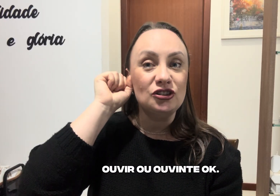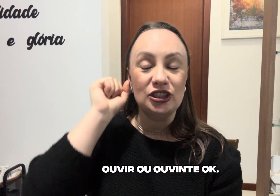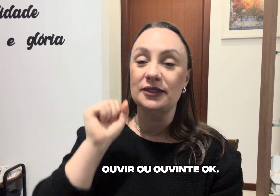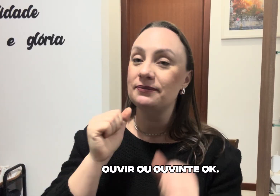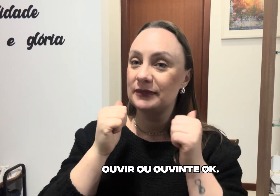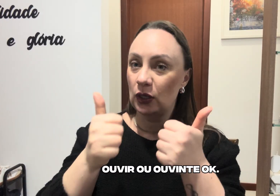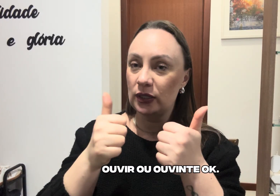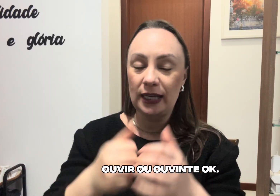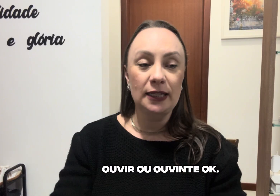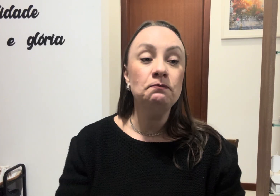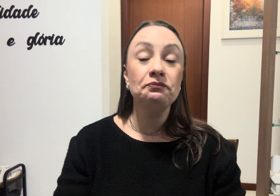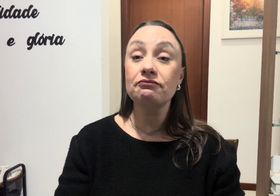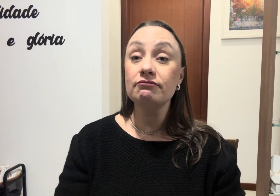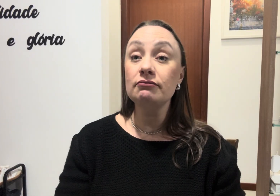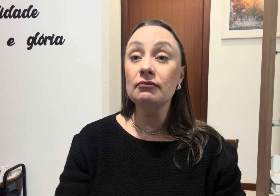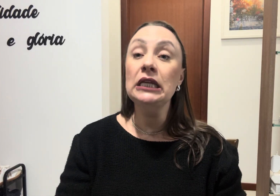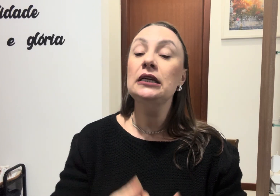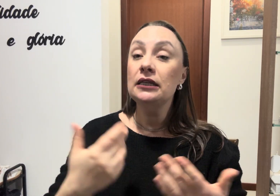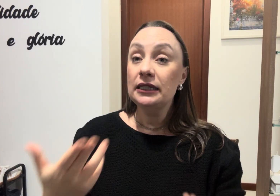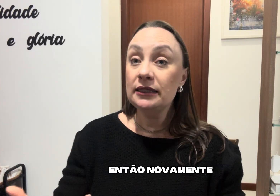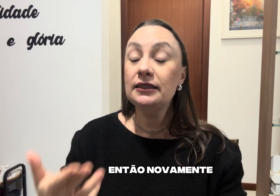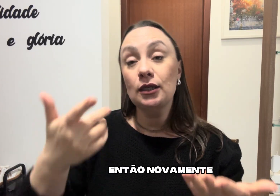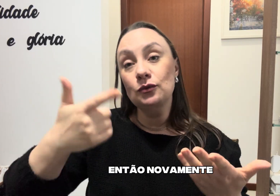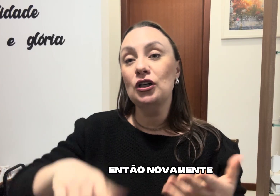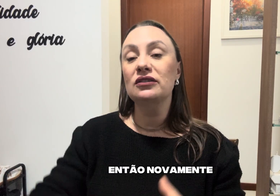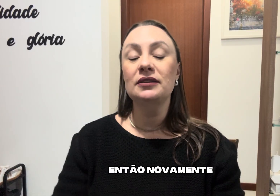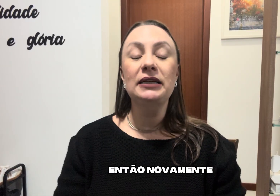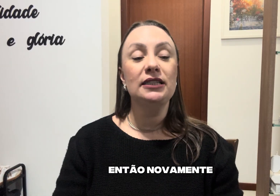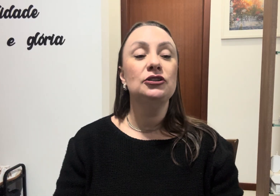ouvinte, ok? Então, novamente.